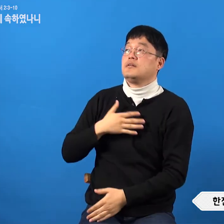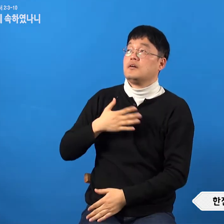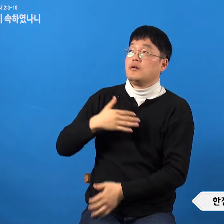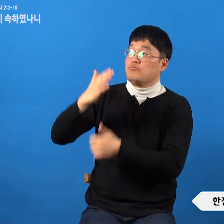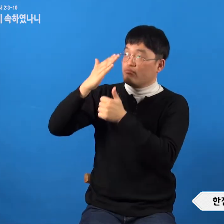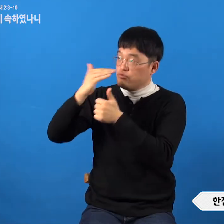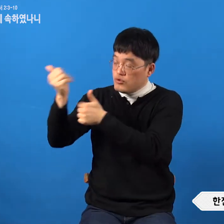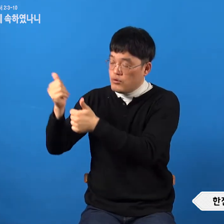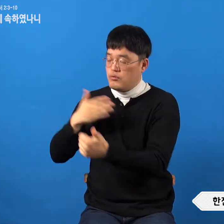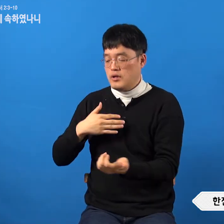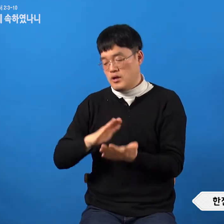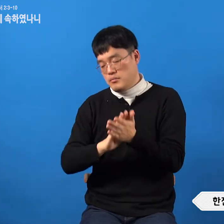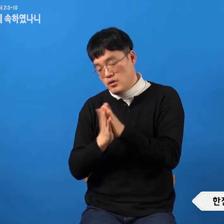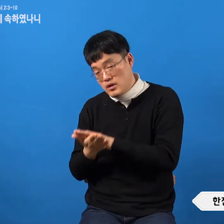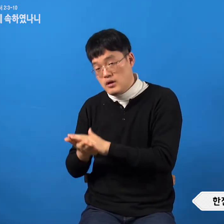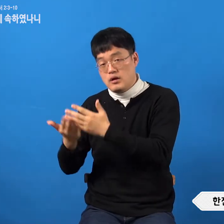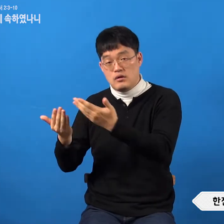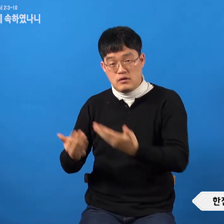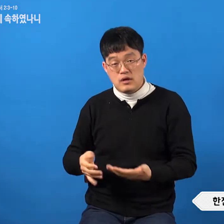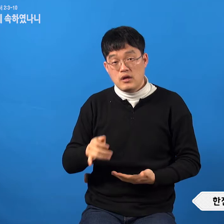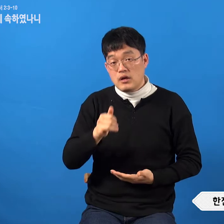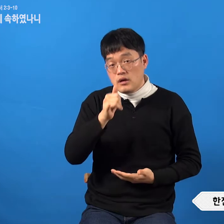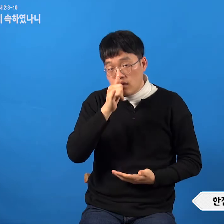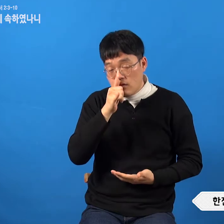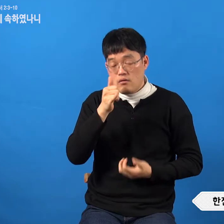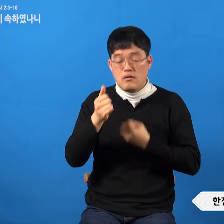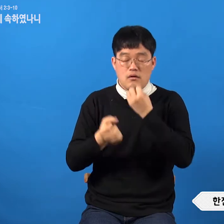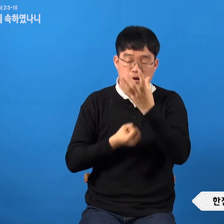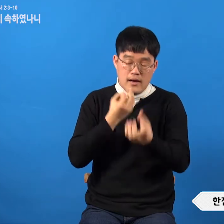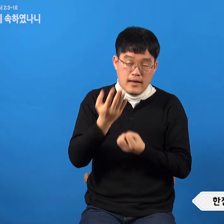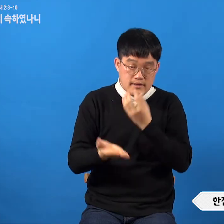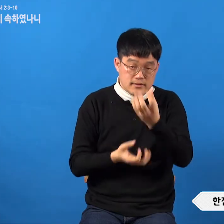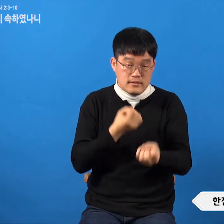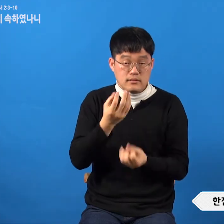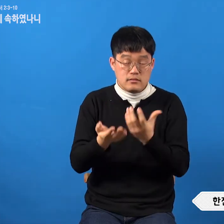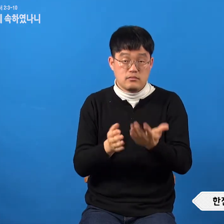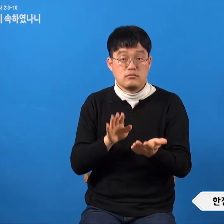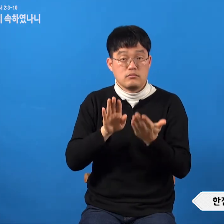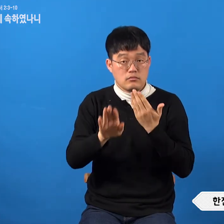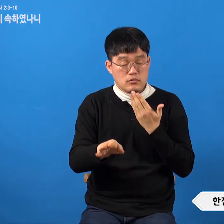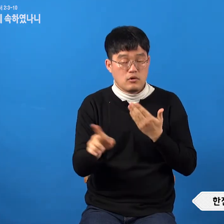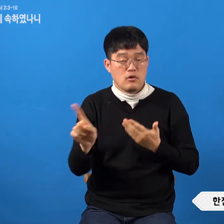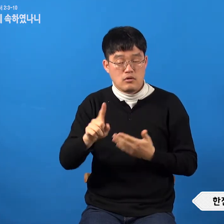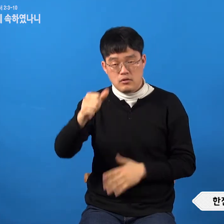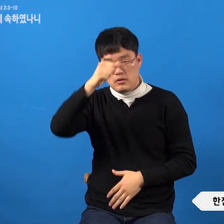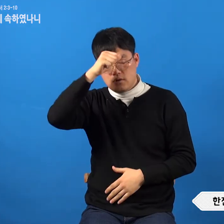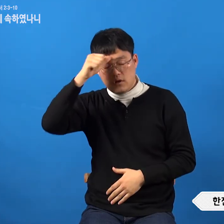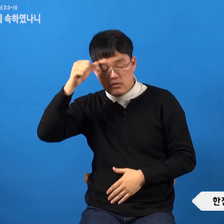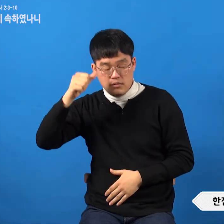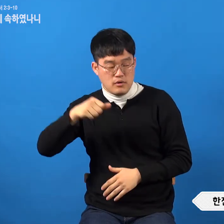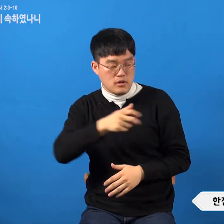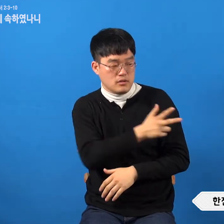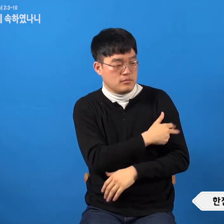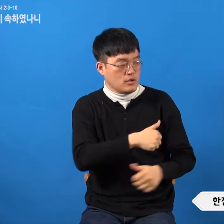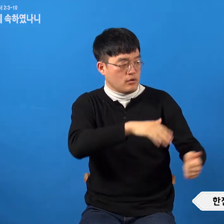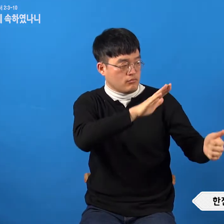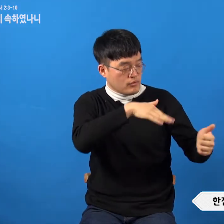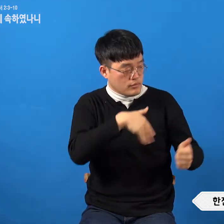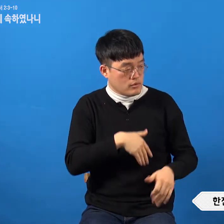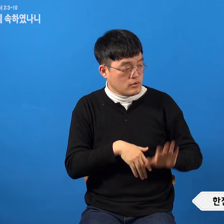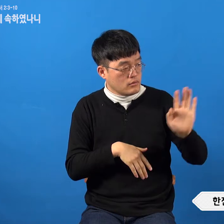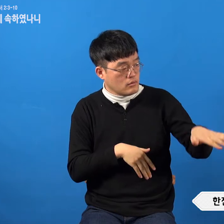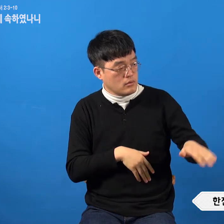자기를 변화시키셨고 하는 것을 쭉 간증을 하고 나니까 장로님 한 분이 그 집사님 부르더니 간증에